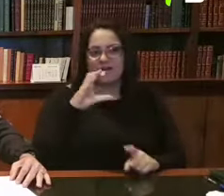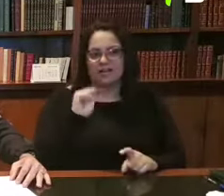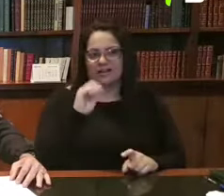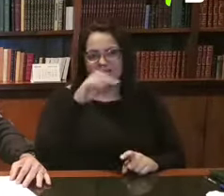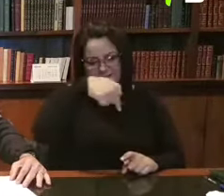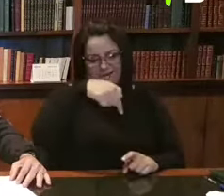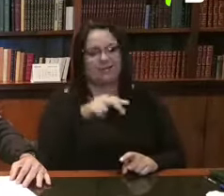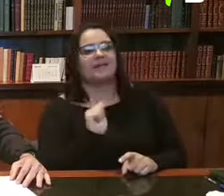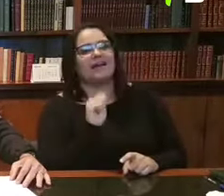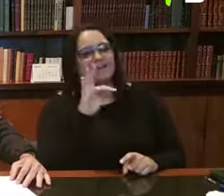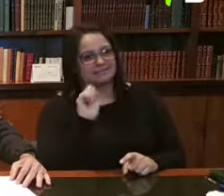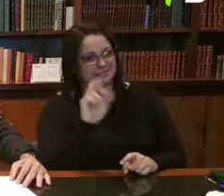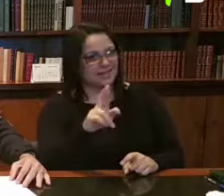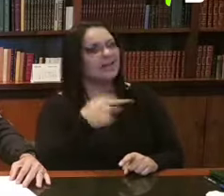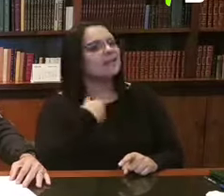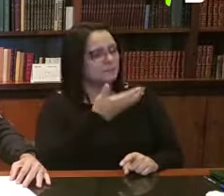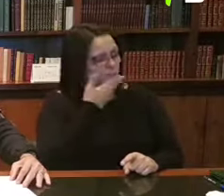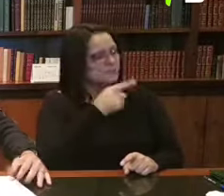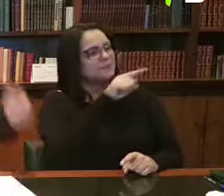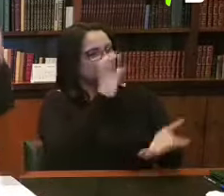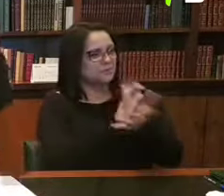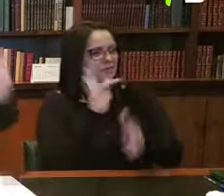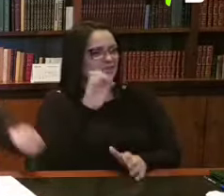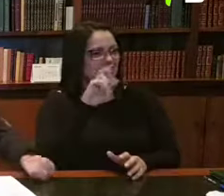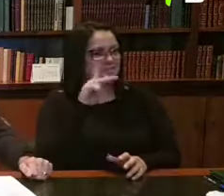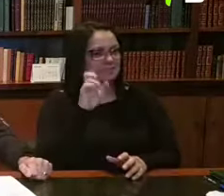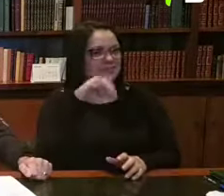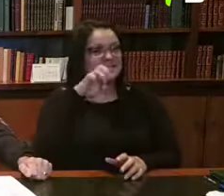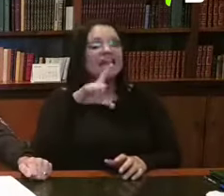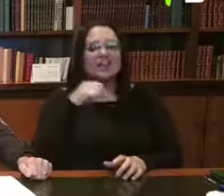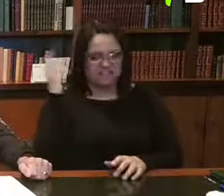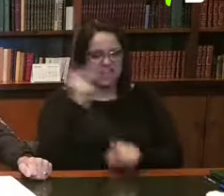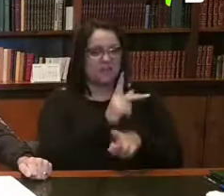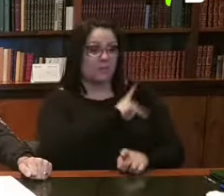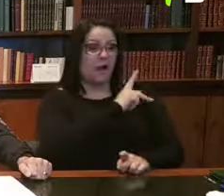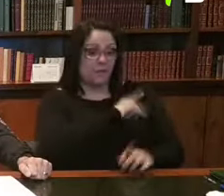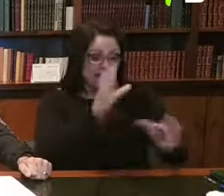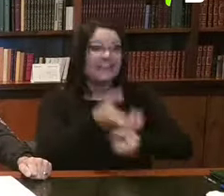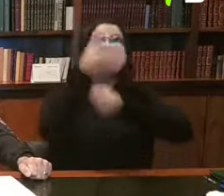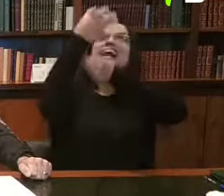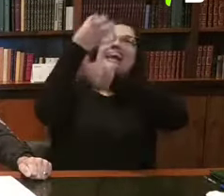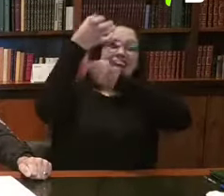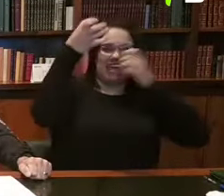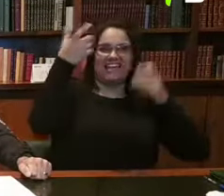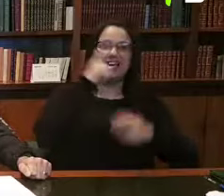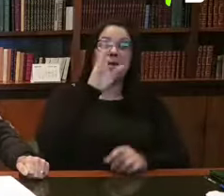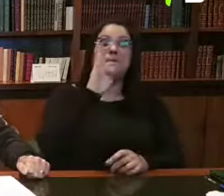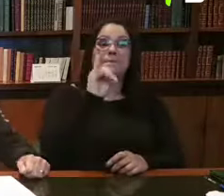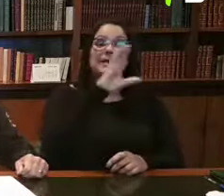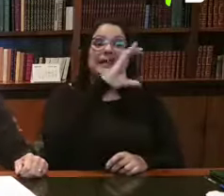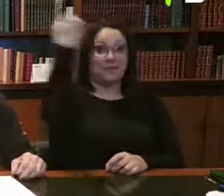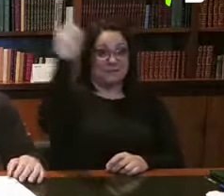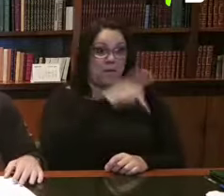coisa alegação do palmeiras felipe melo tu chegar nele capitão do tio a gente vai levantar a taça de bicampeão mundial do palmeiras e do catar final do ano também foi